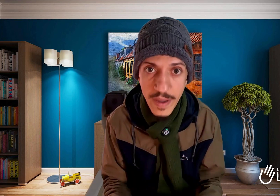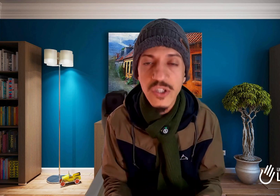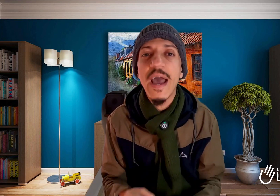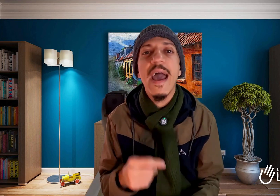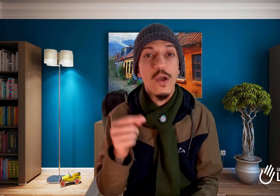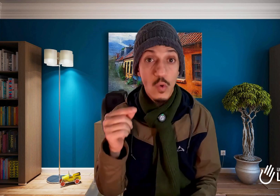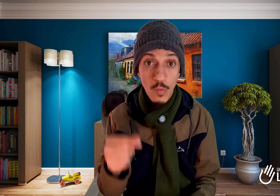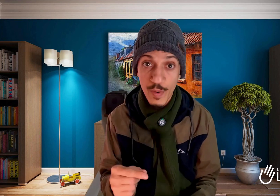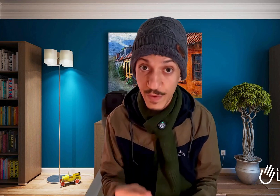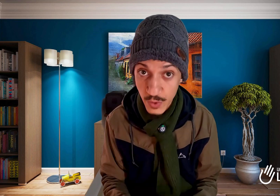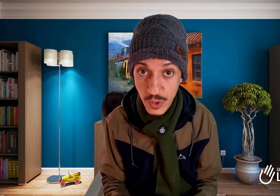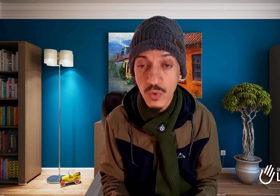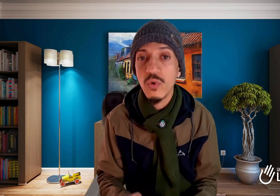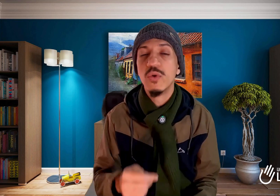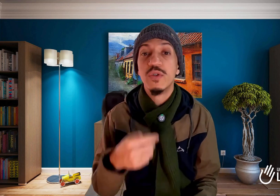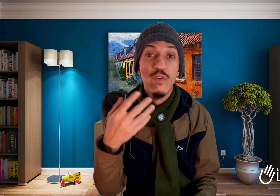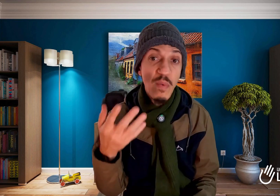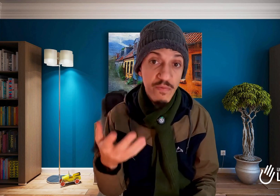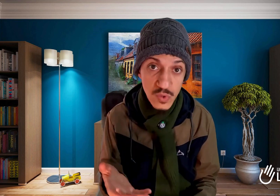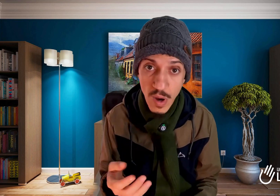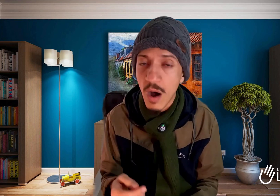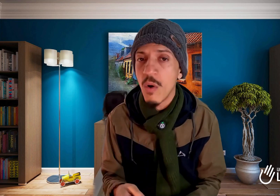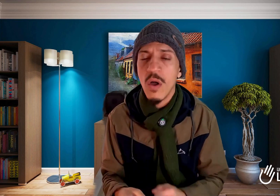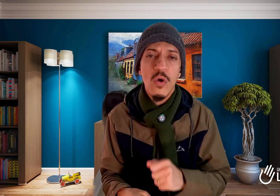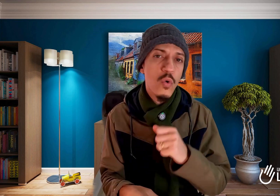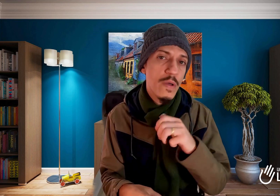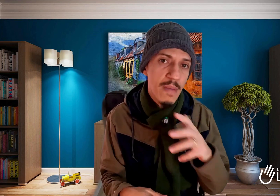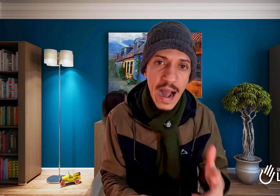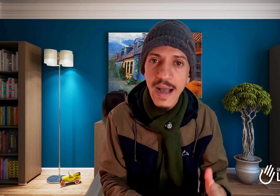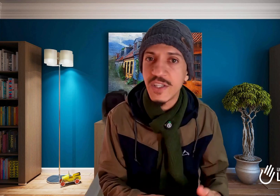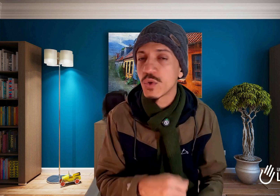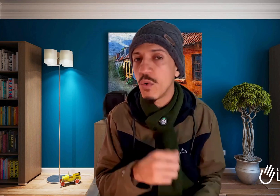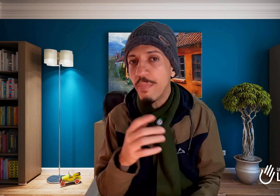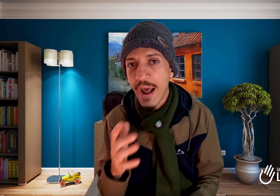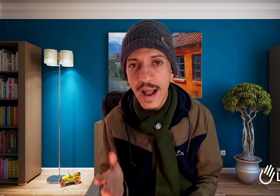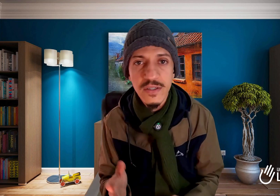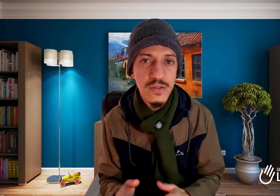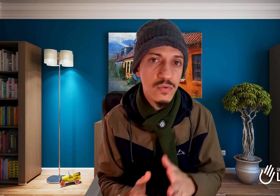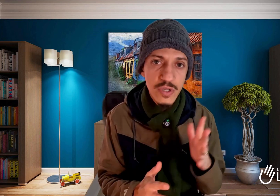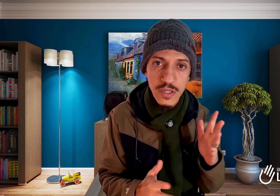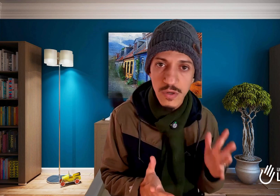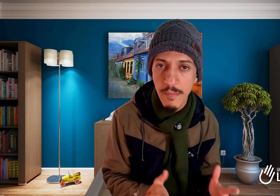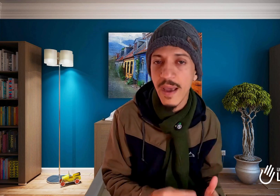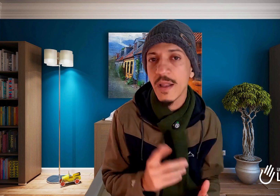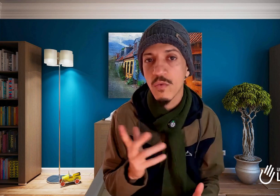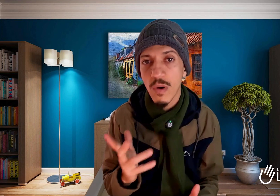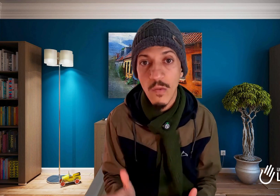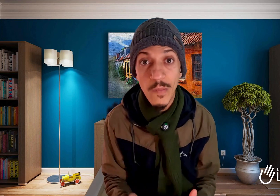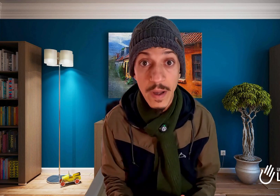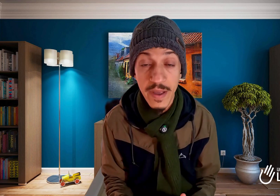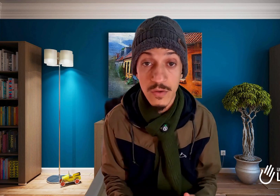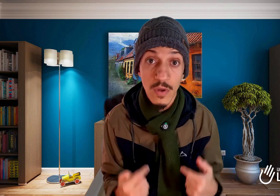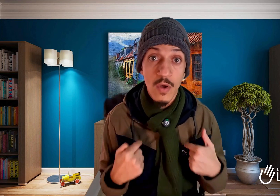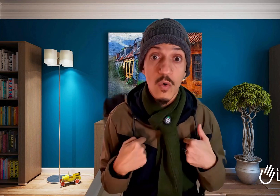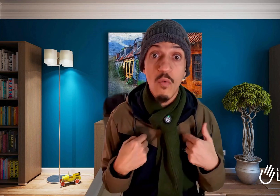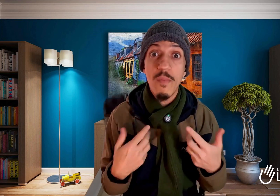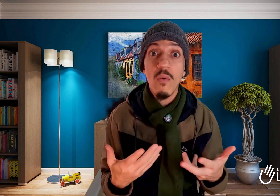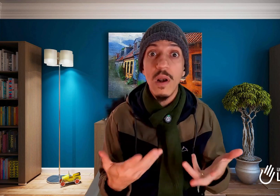é, e com professores surdos, de forma visual, com imagens, com práticas, com direcionamento, com acompanhamento, com o meu olho no